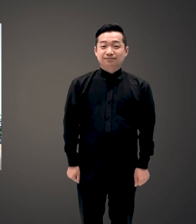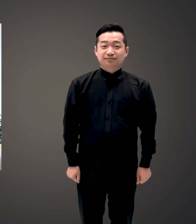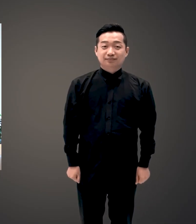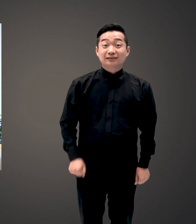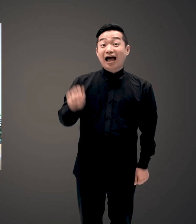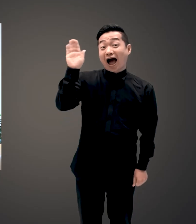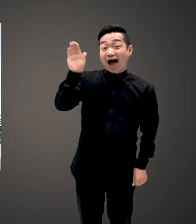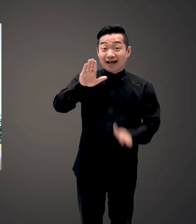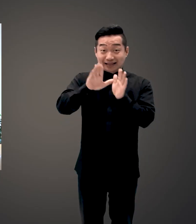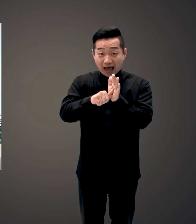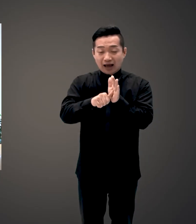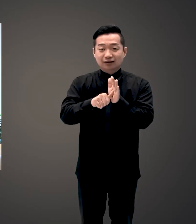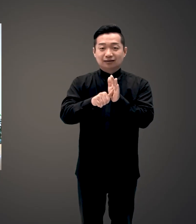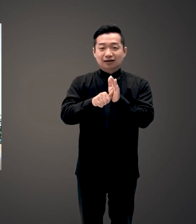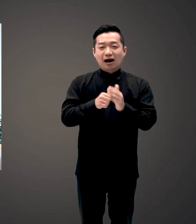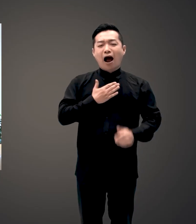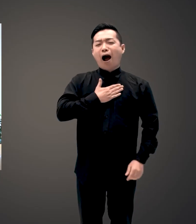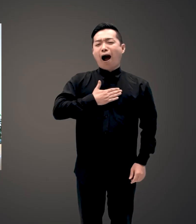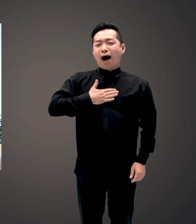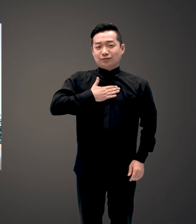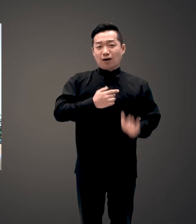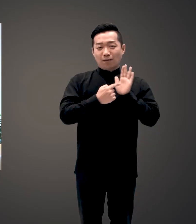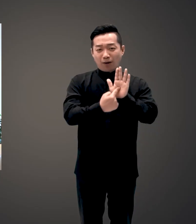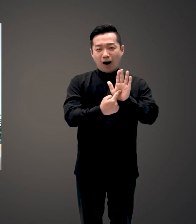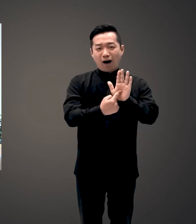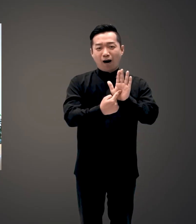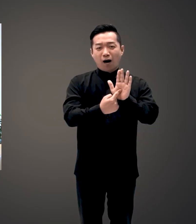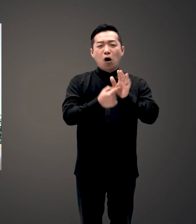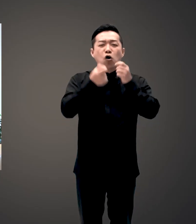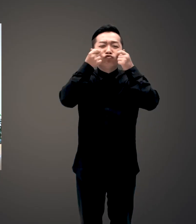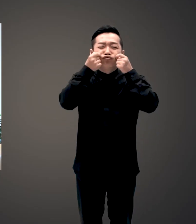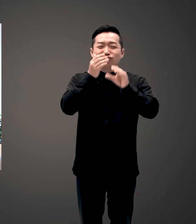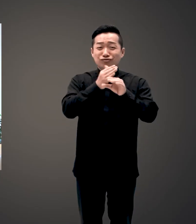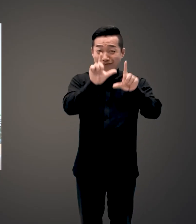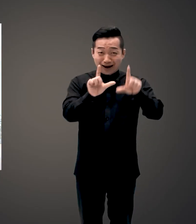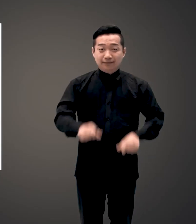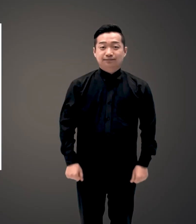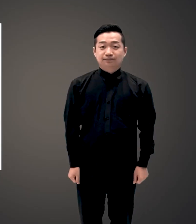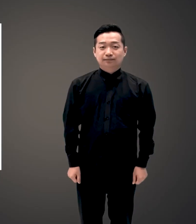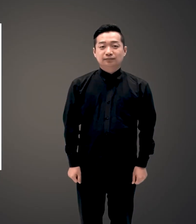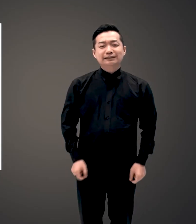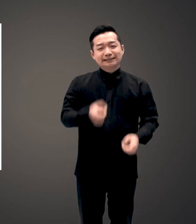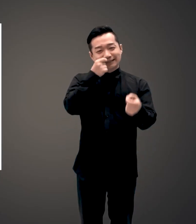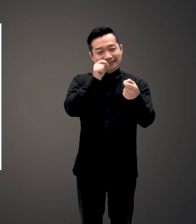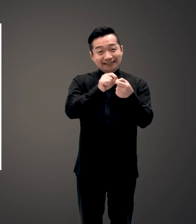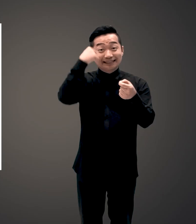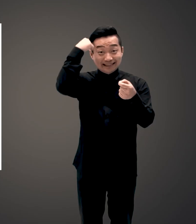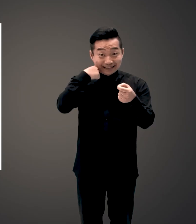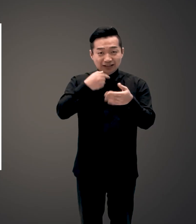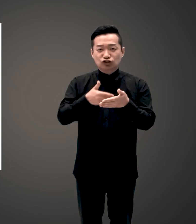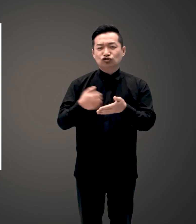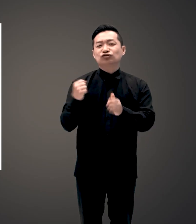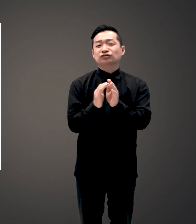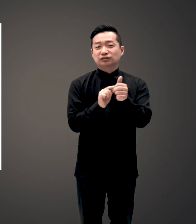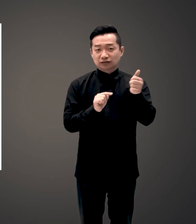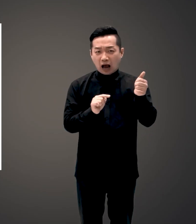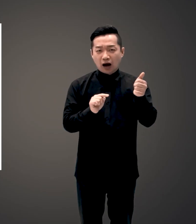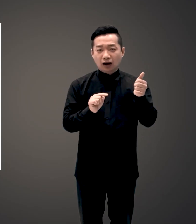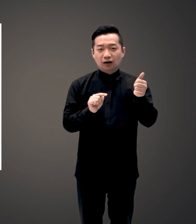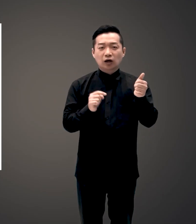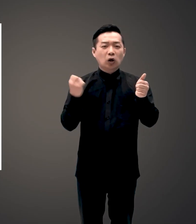안녕하세요. 삭스어필이라는 양말 브랜드를 운영하고 있는 유정민입니다. 이번에 꿈라벨이라는 에세이집을 출간하게